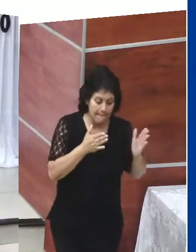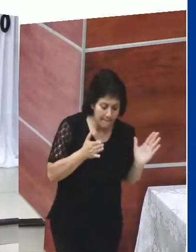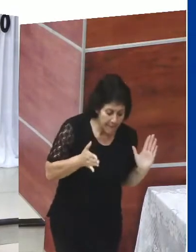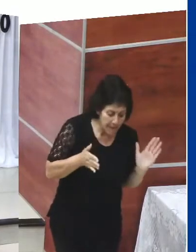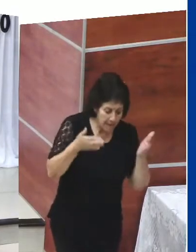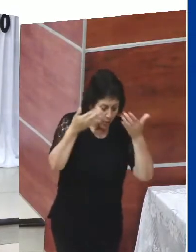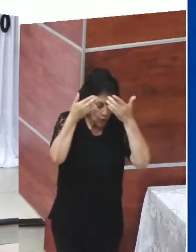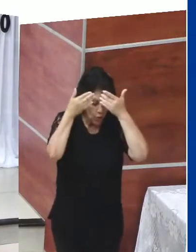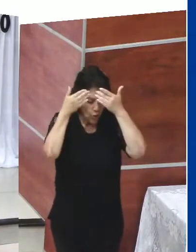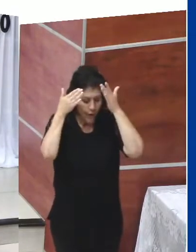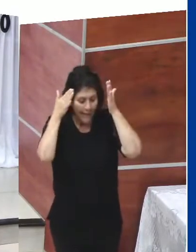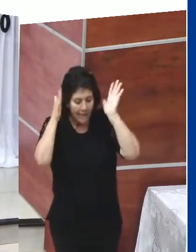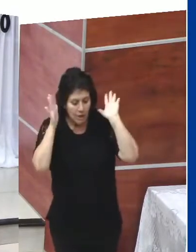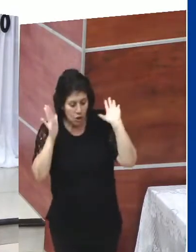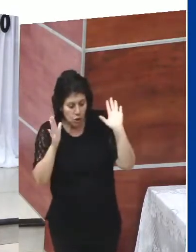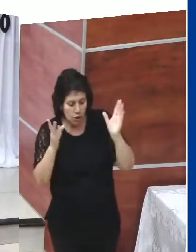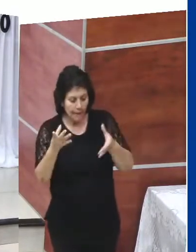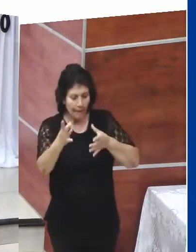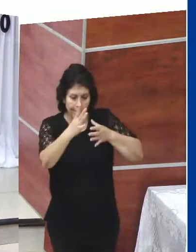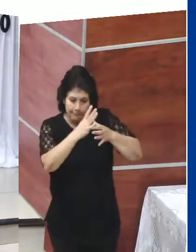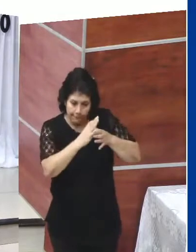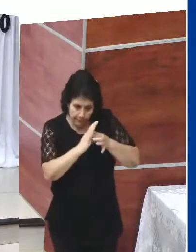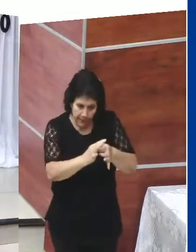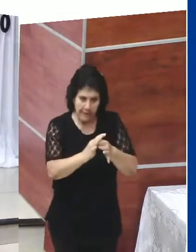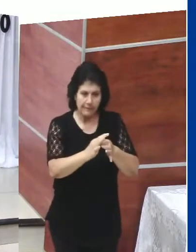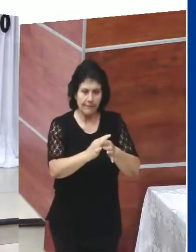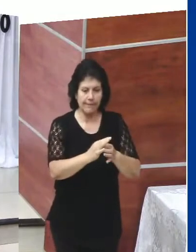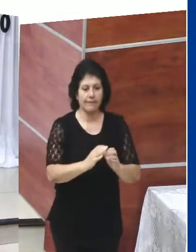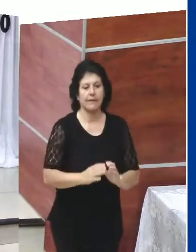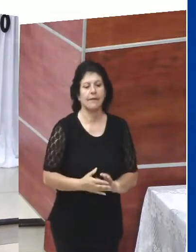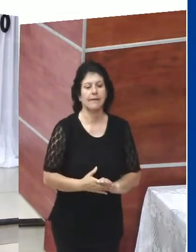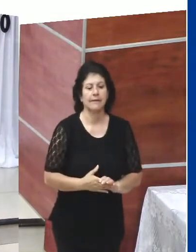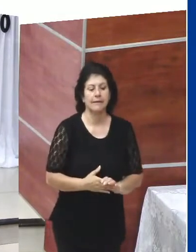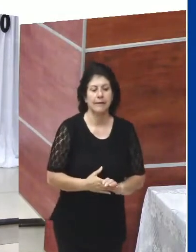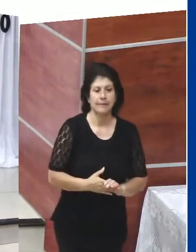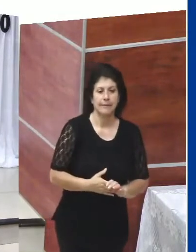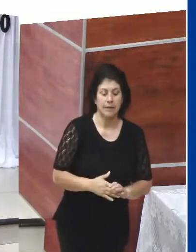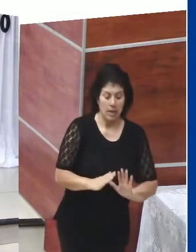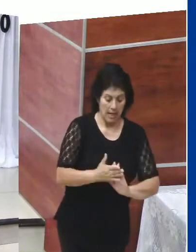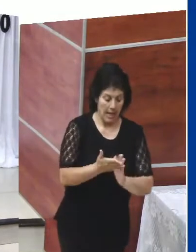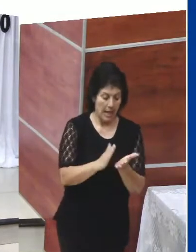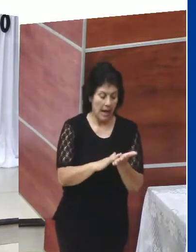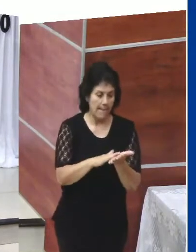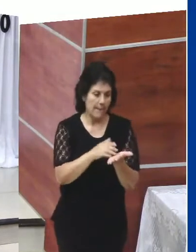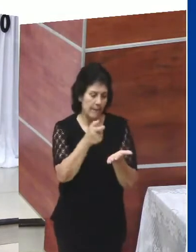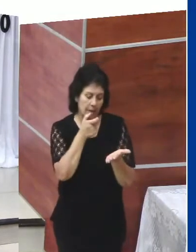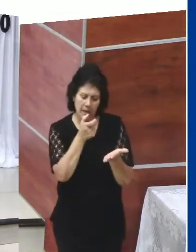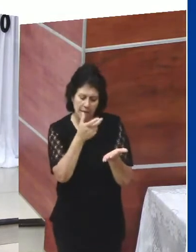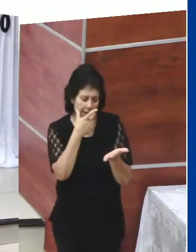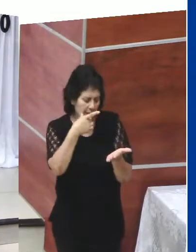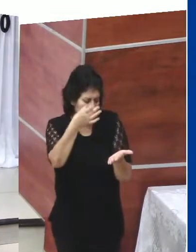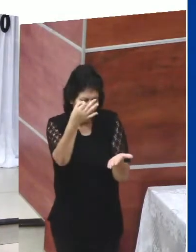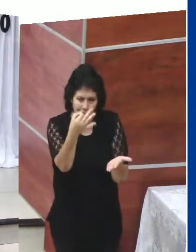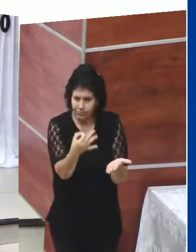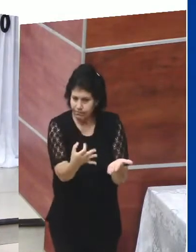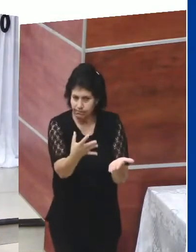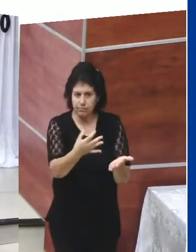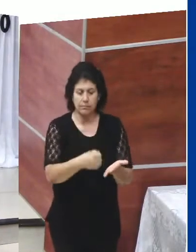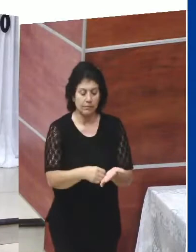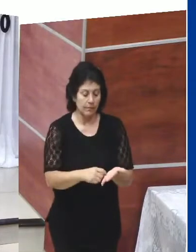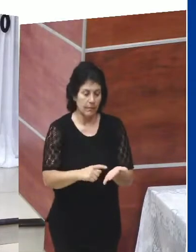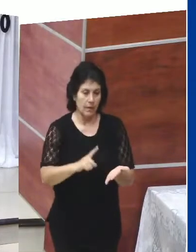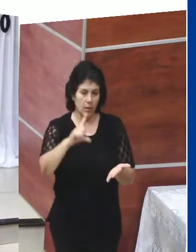las vitaminas, las proteínas que tiene el alimento, la palabra de Dios para nosotros.